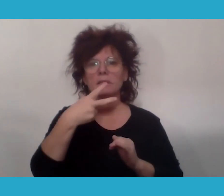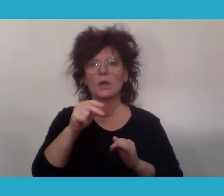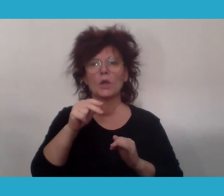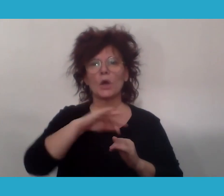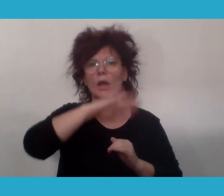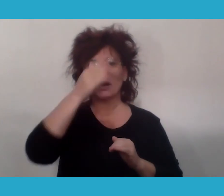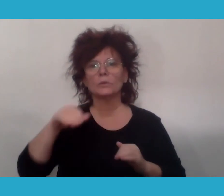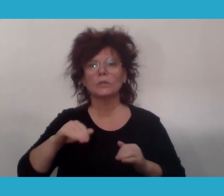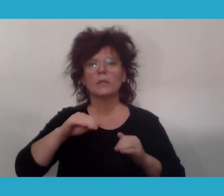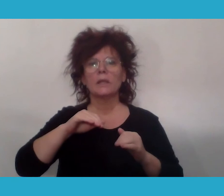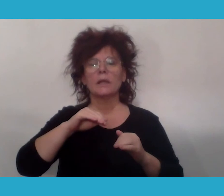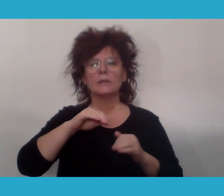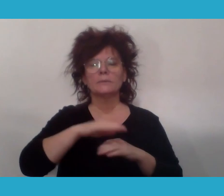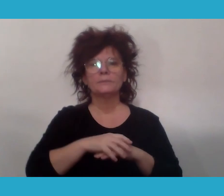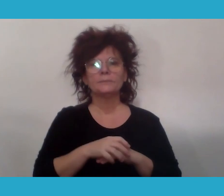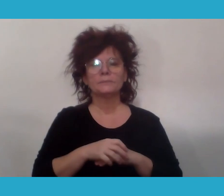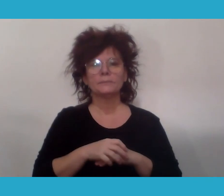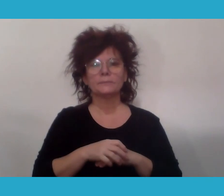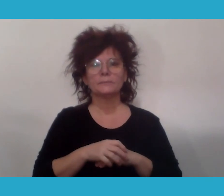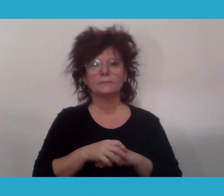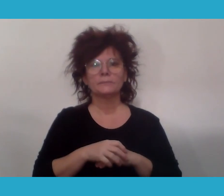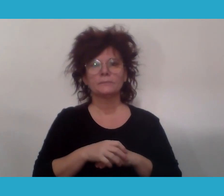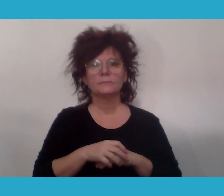de montaña, no a la destrucción de las sierras y del ecosistema.